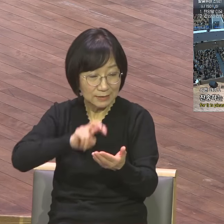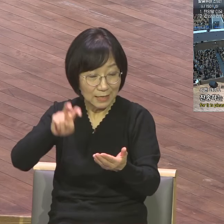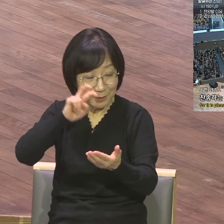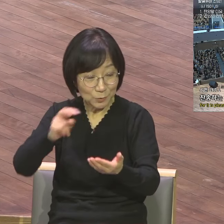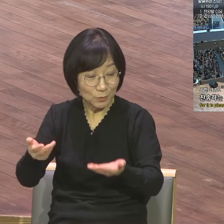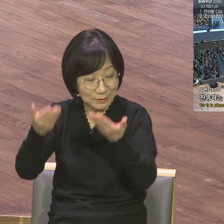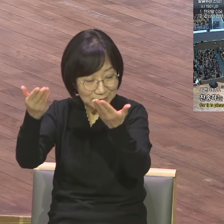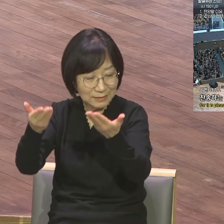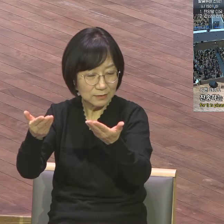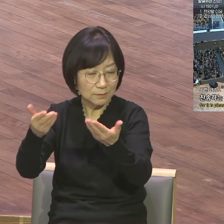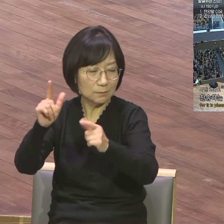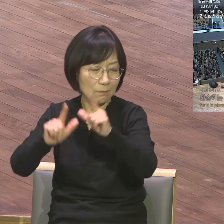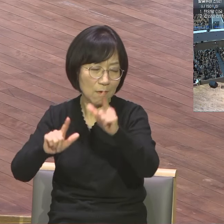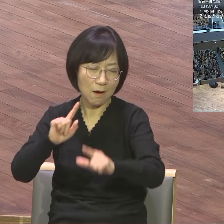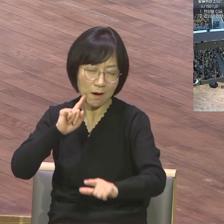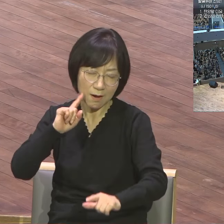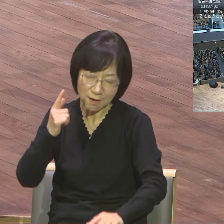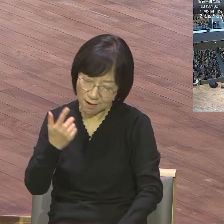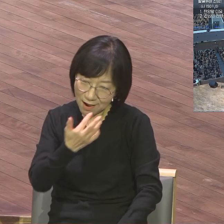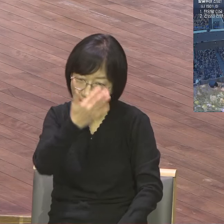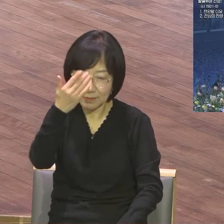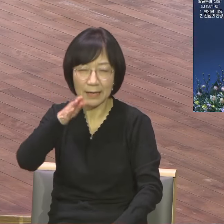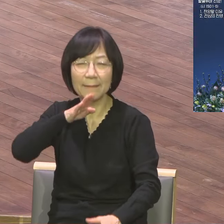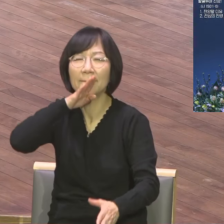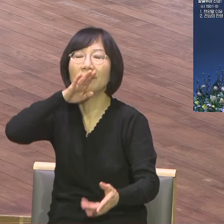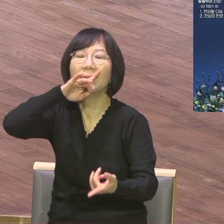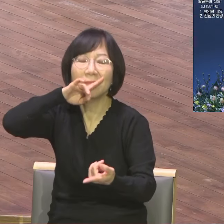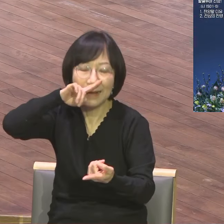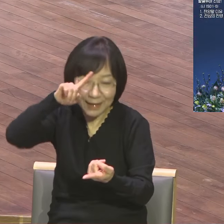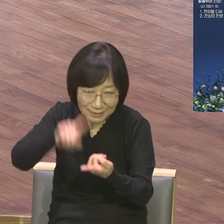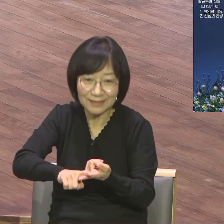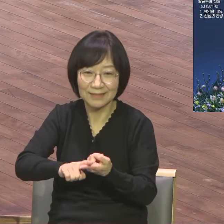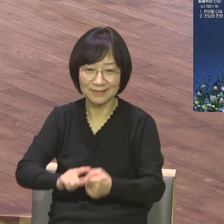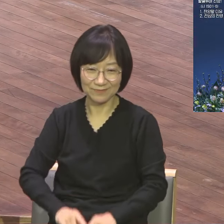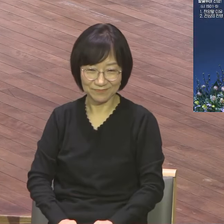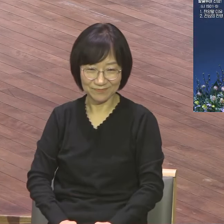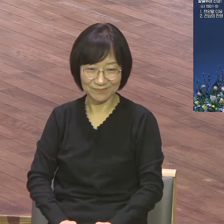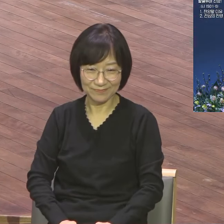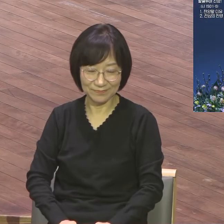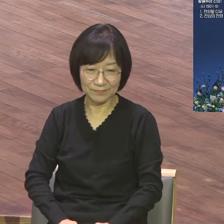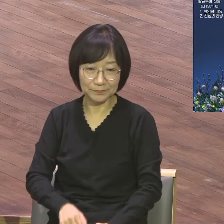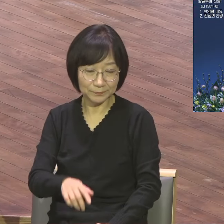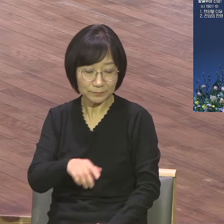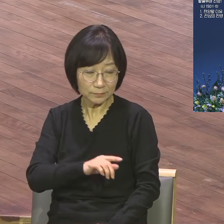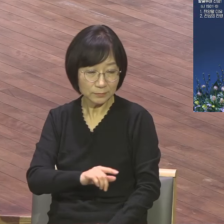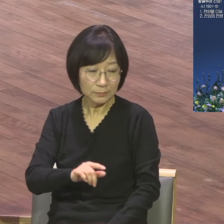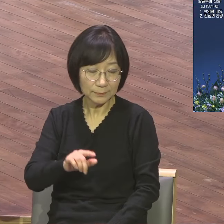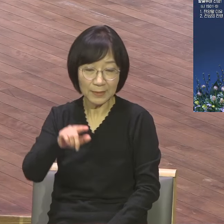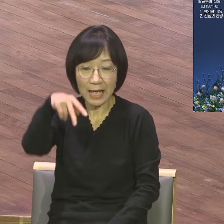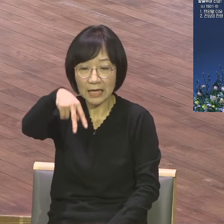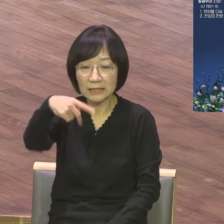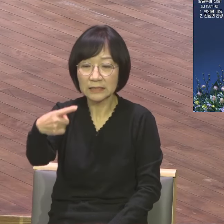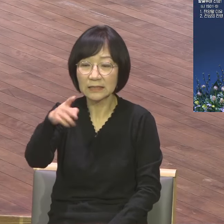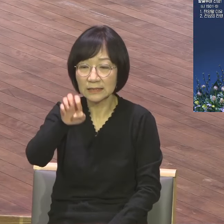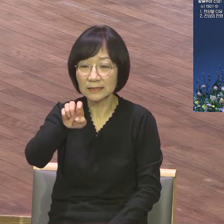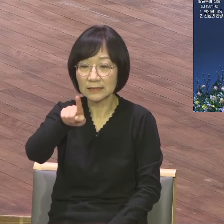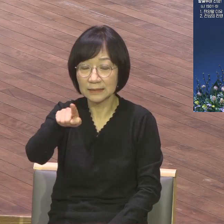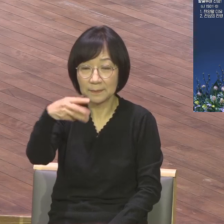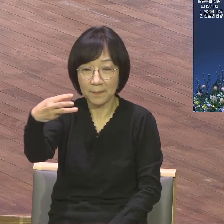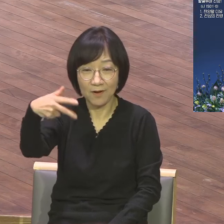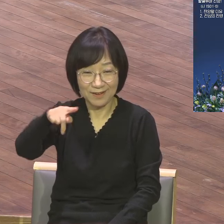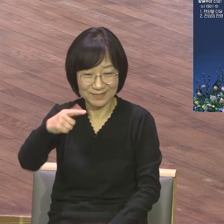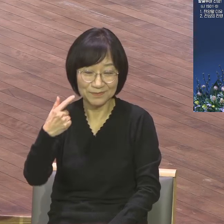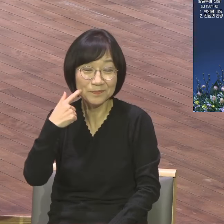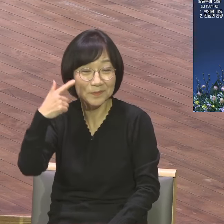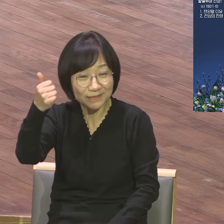아름답고 마땅하도다 고백을 하고 있어요. 서부처 목사님 이런 말을 했어요. 만일 내가